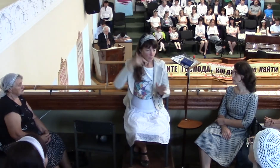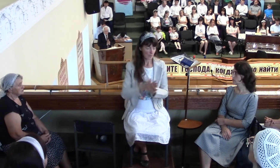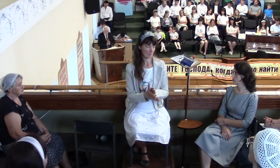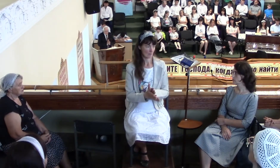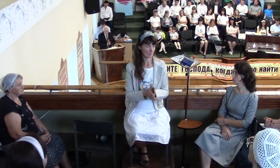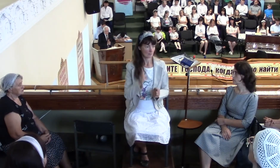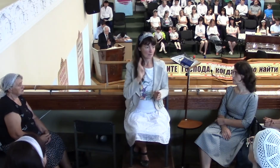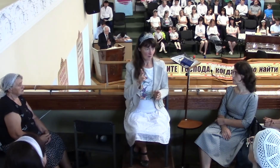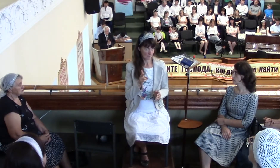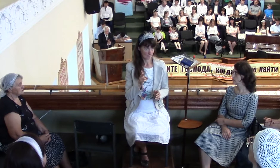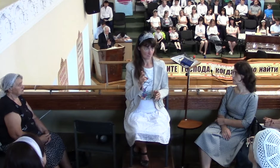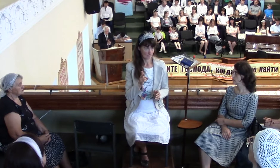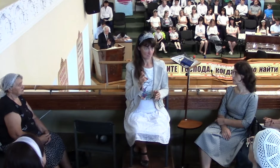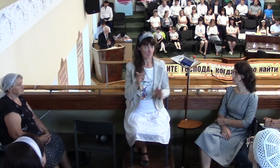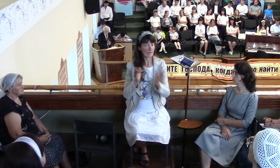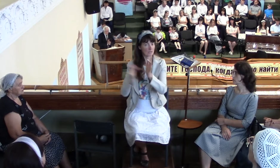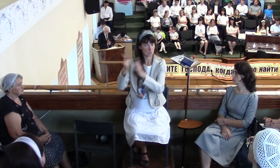и Отец одно.